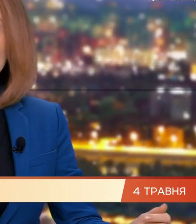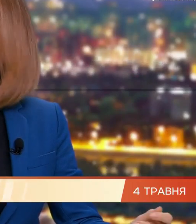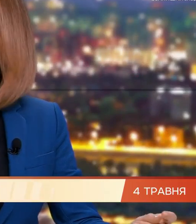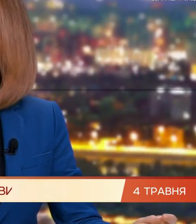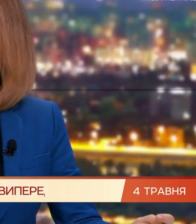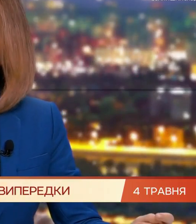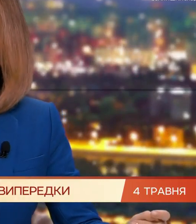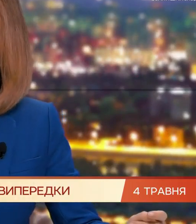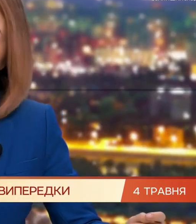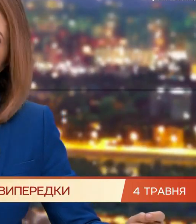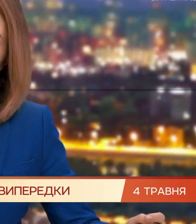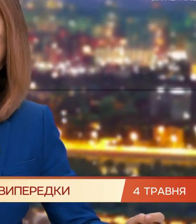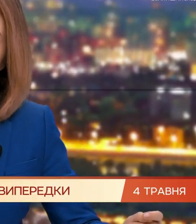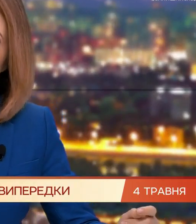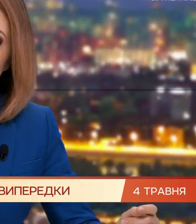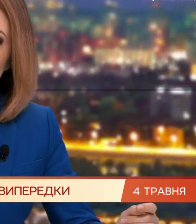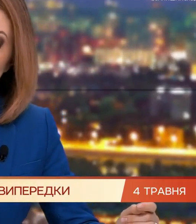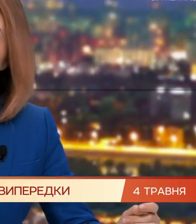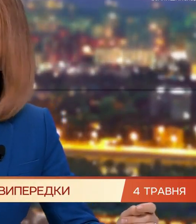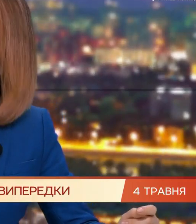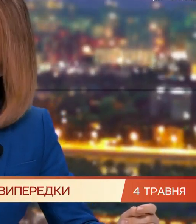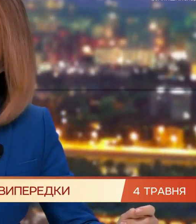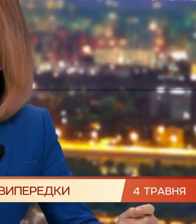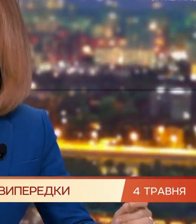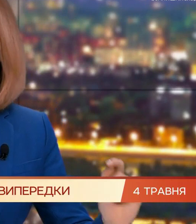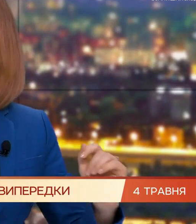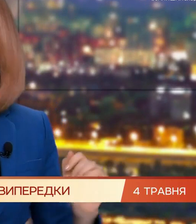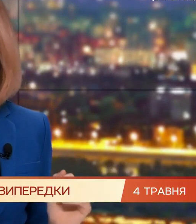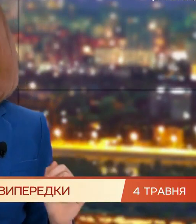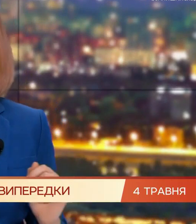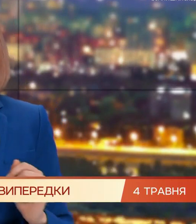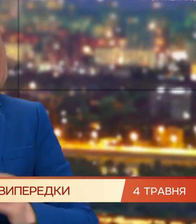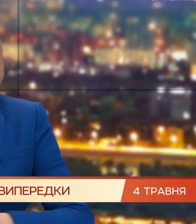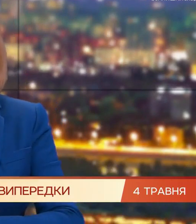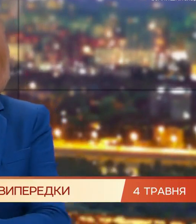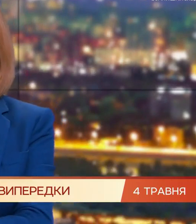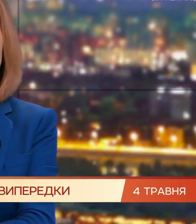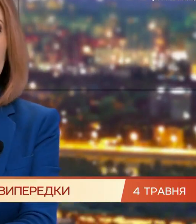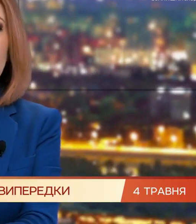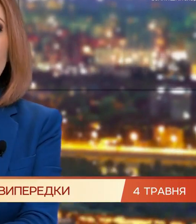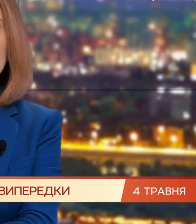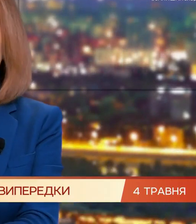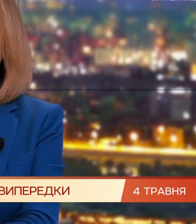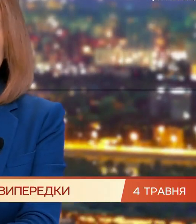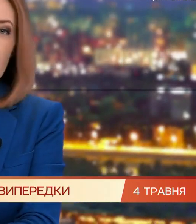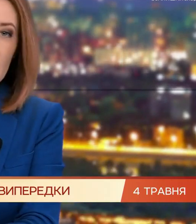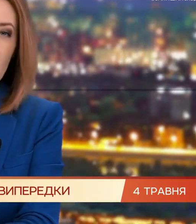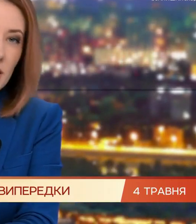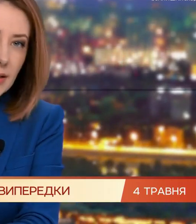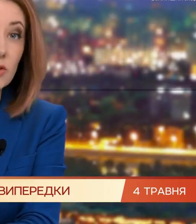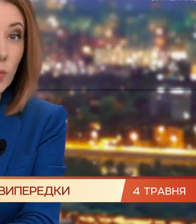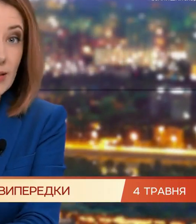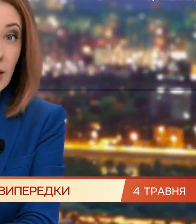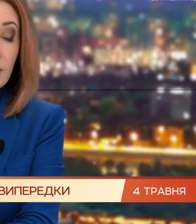А поки Кабмін лише готує послаблення карантину, у деяких регіонах до цього вдалися самостійно. В Черкасах, де від 1 травня міськрада проголосувала за